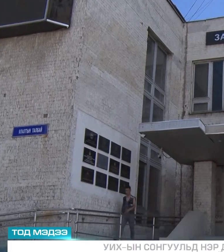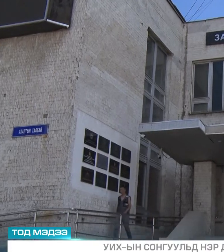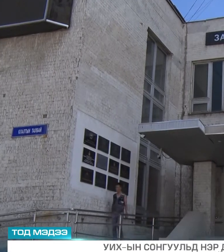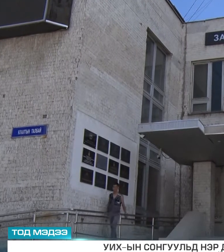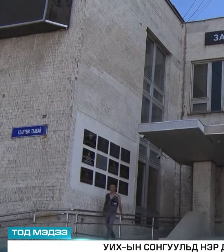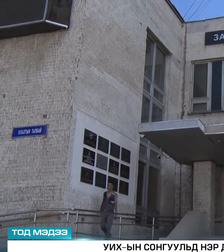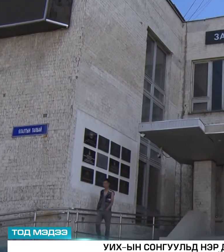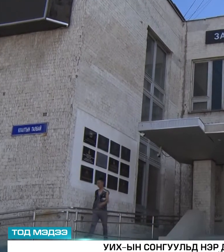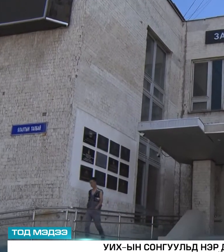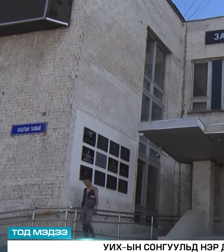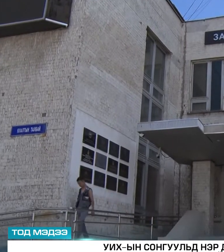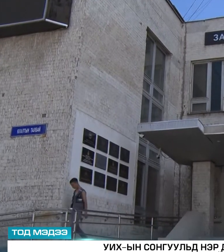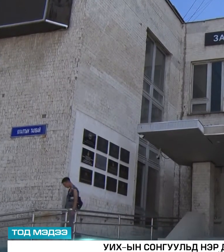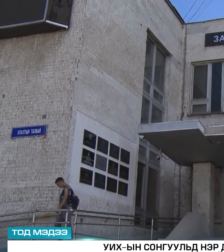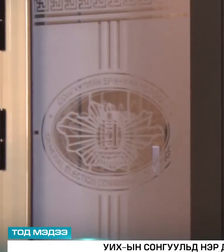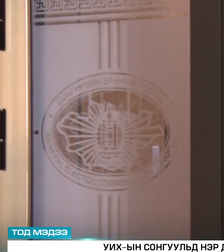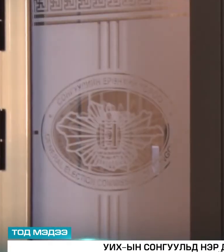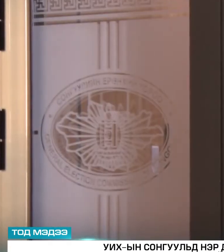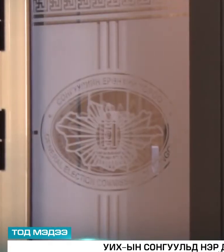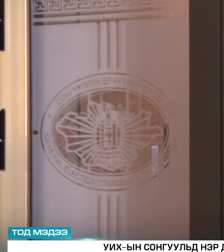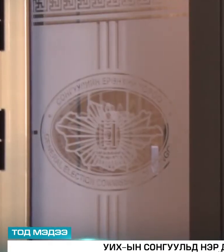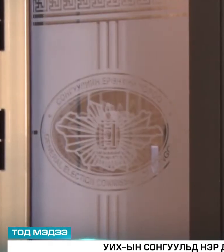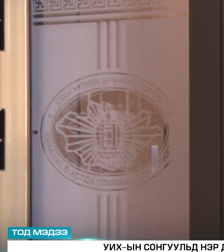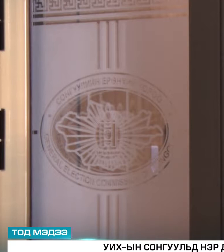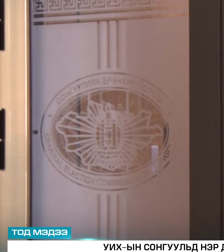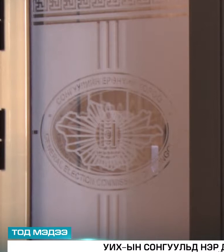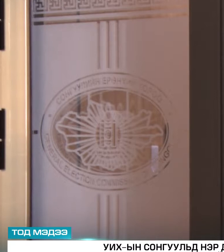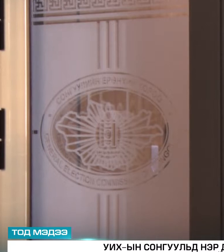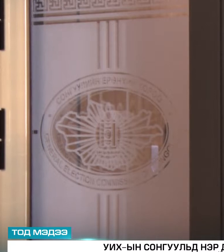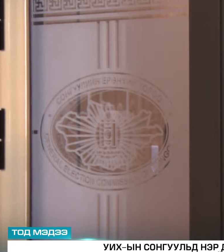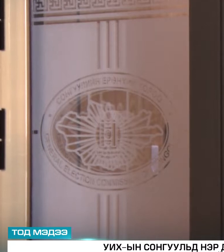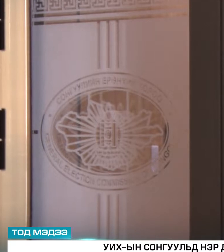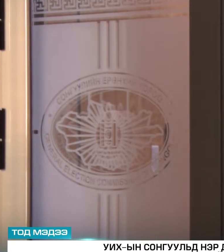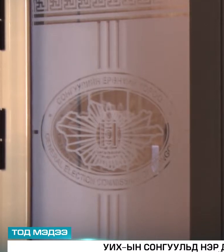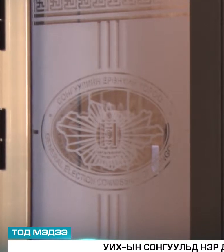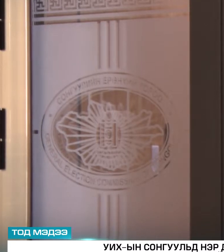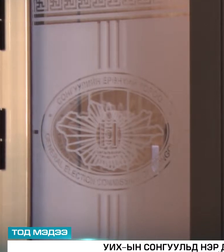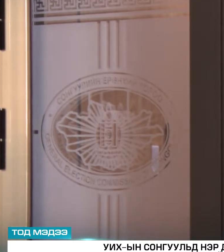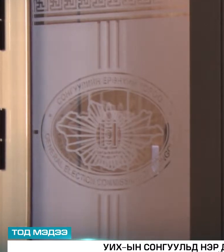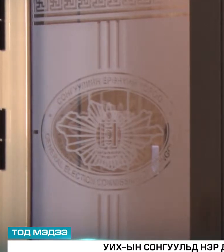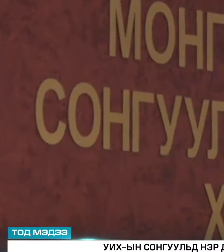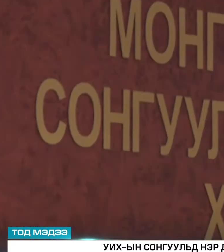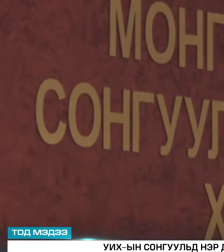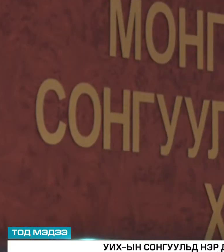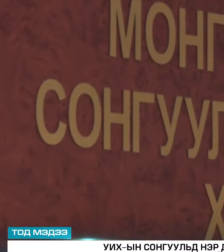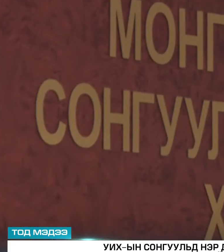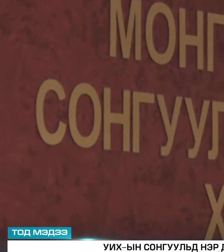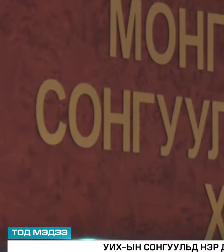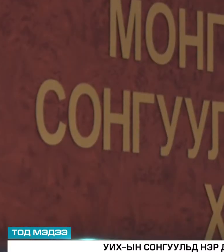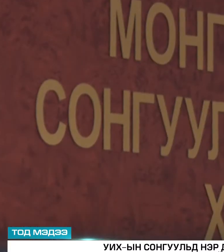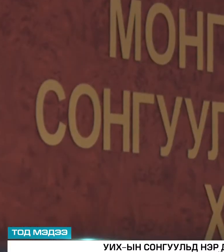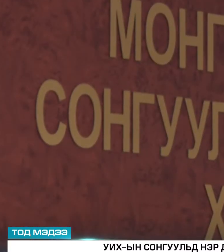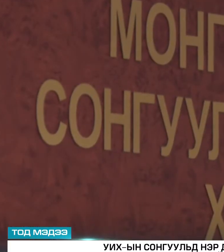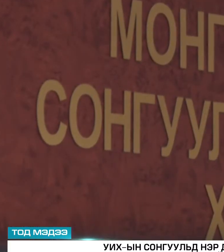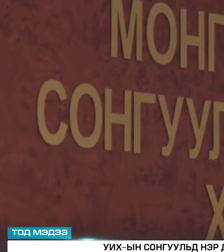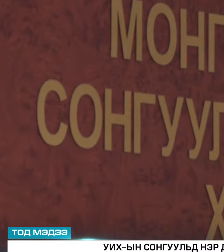2020 оны улсын хурлын сонгуул 29 тойрог 76 мандаттай буюу нийслэлийг 9 аймгийг 20 тойрог болгон улсын хурлын сонгуулийн